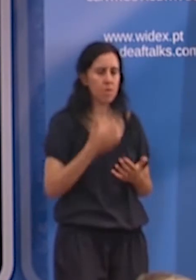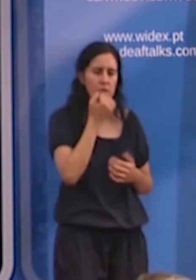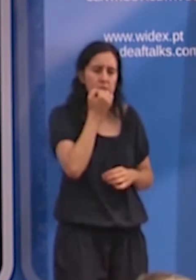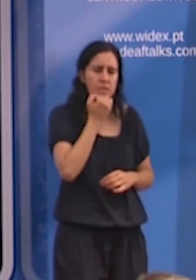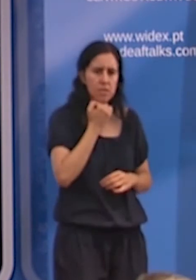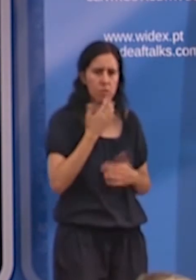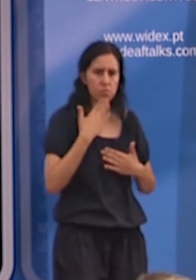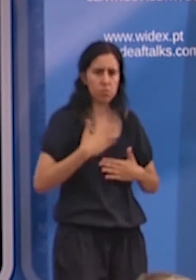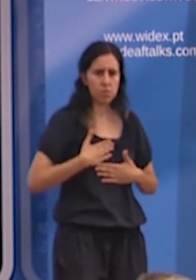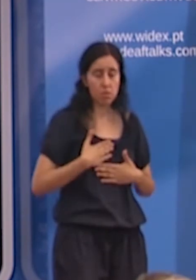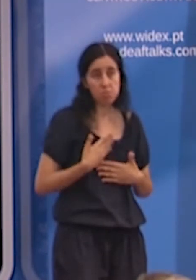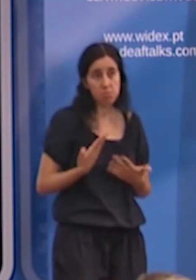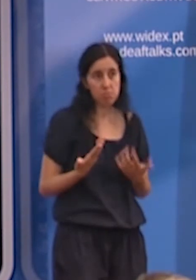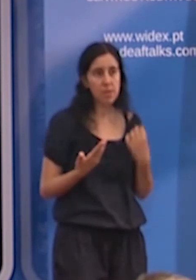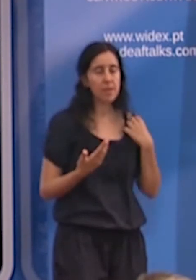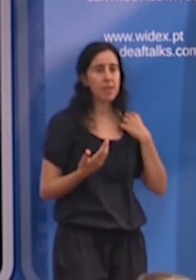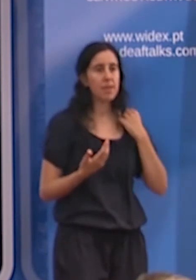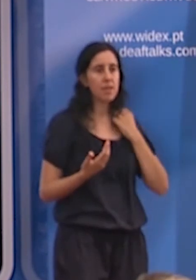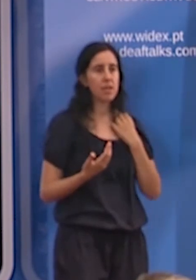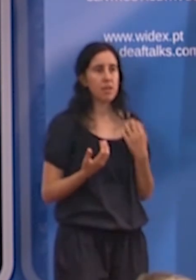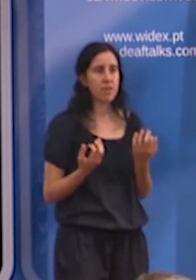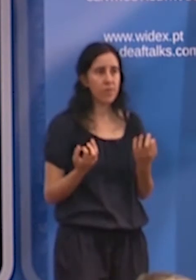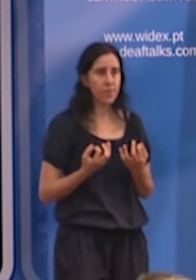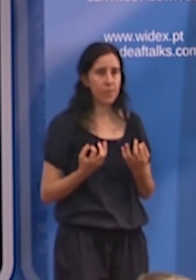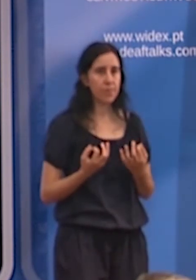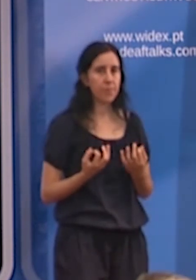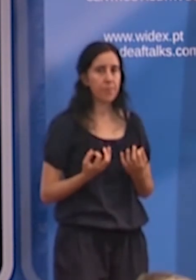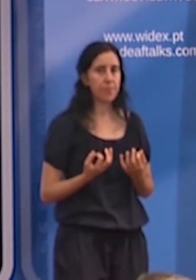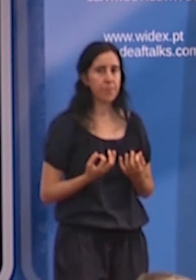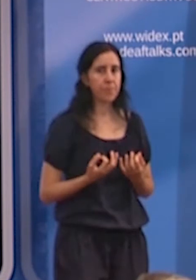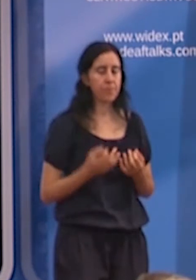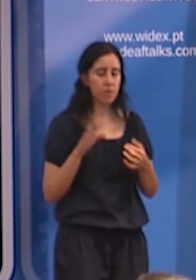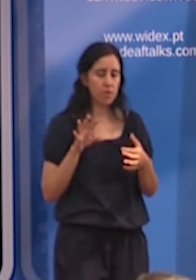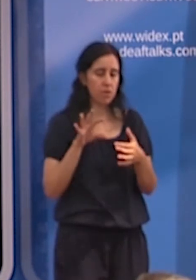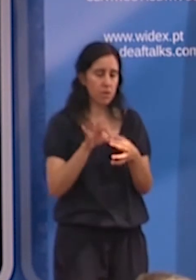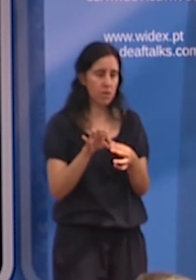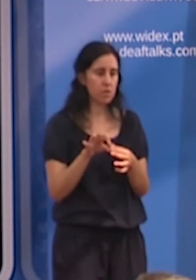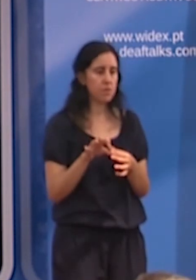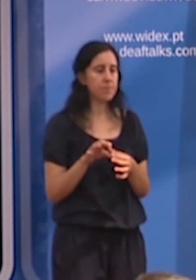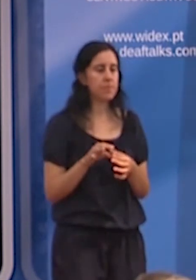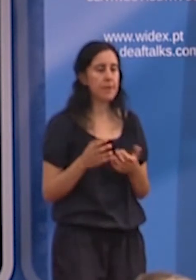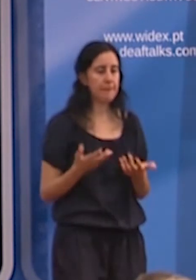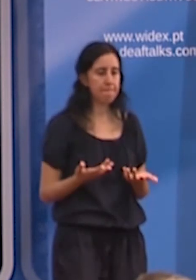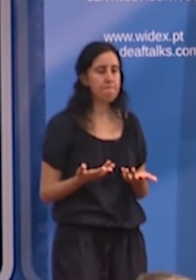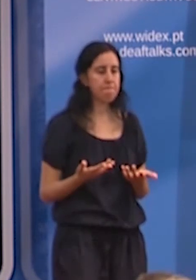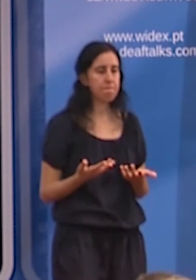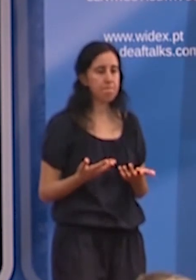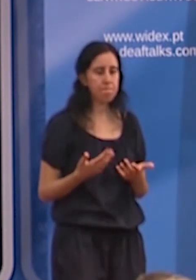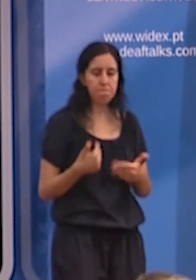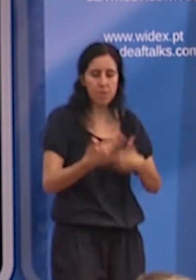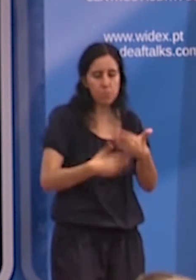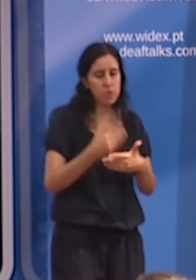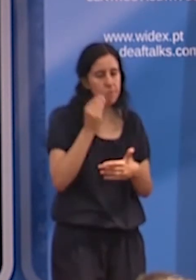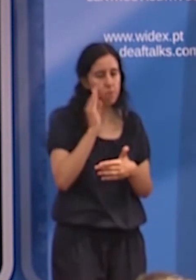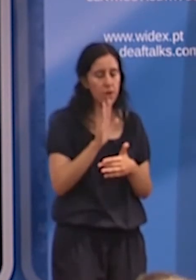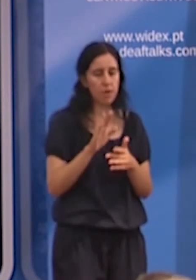gratificação, até, e que, no fundo, estão muito ligadas a todo o processo de